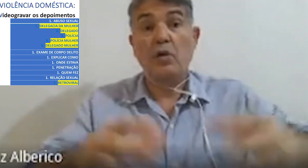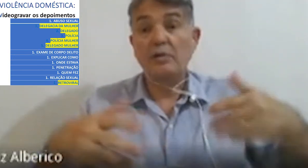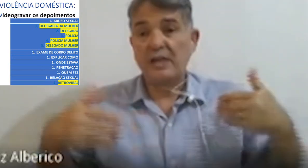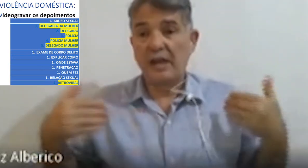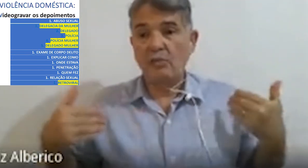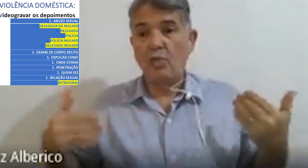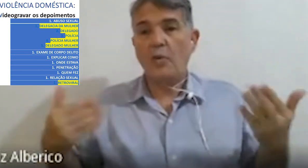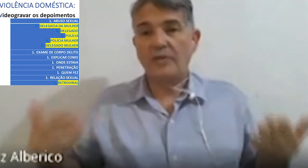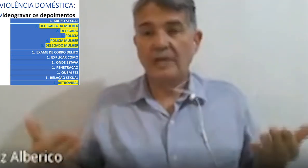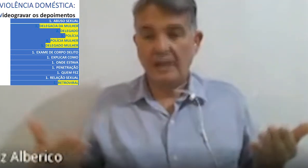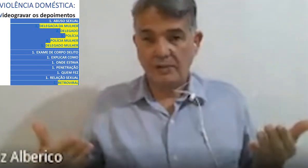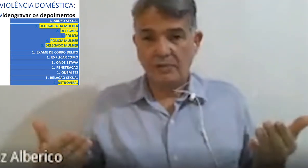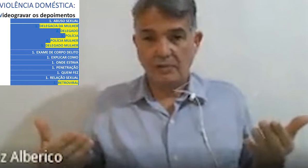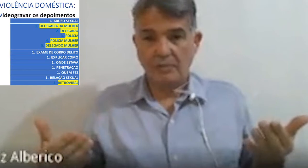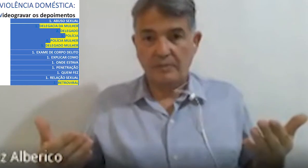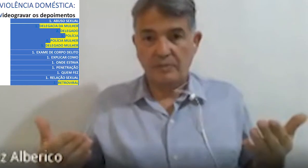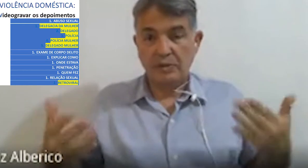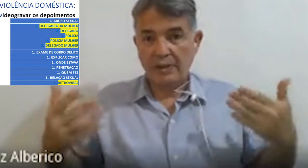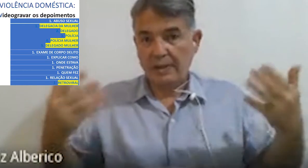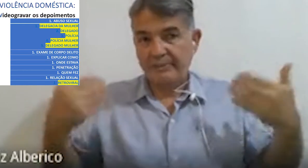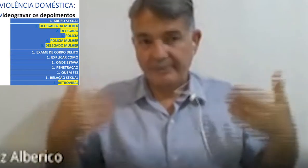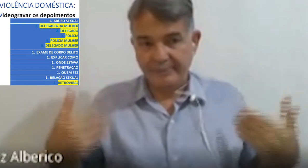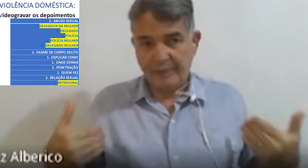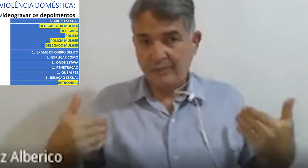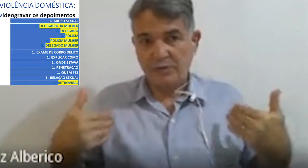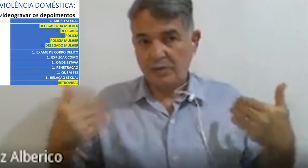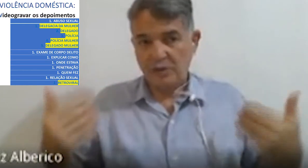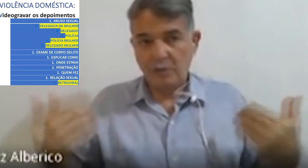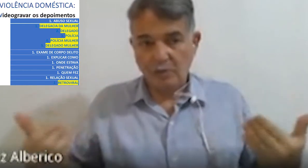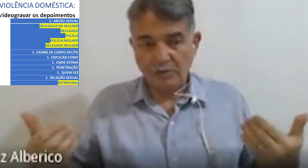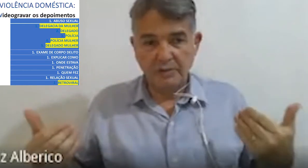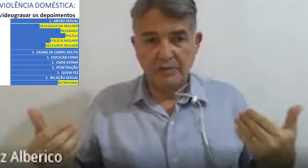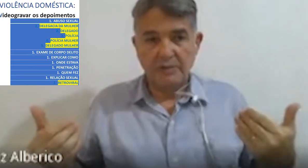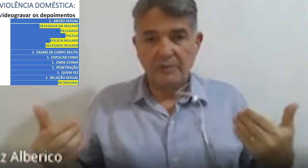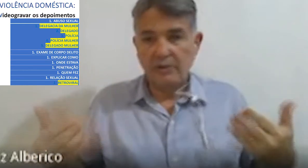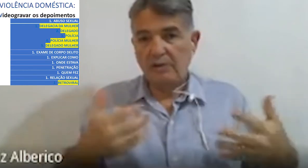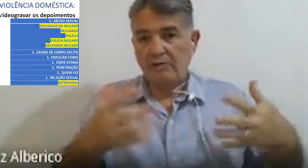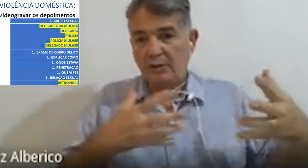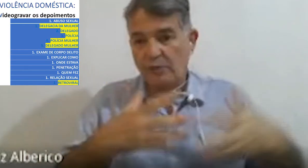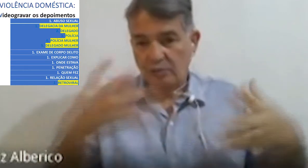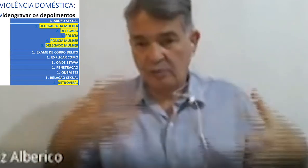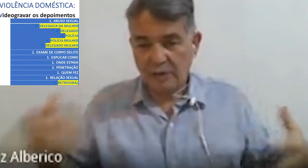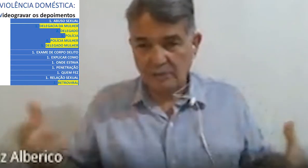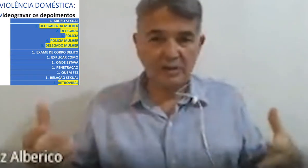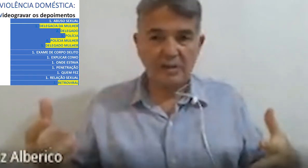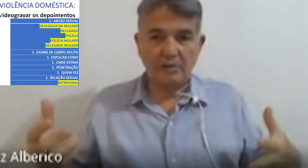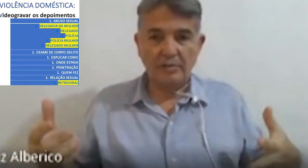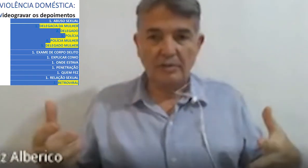Como será o corpo de delito? Quando a pessoa chegou e falou de tudo o que aconteceu,